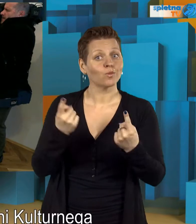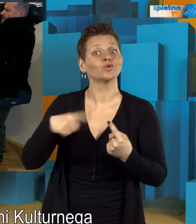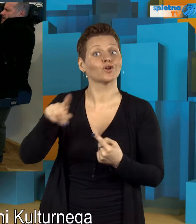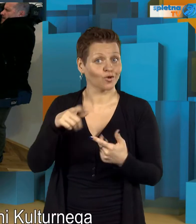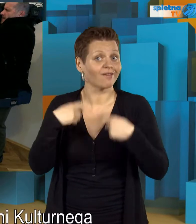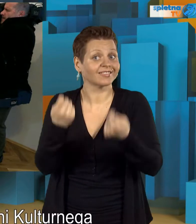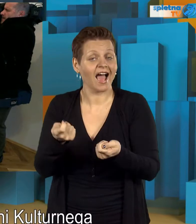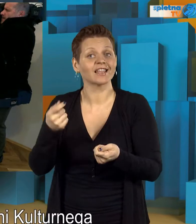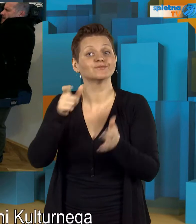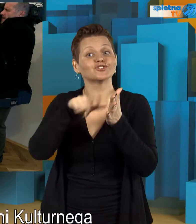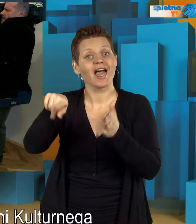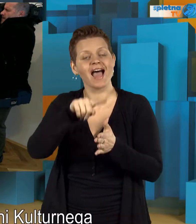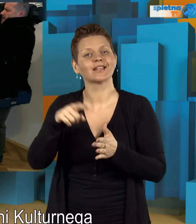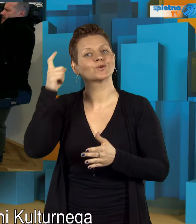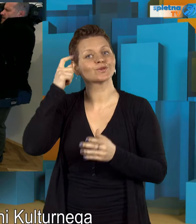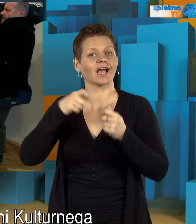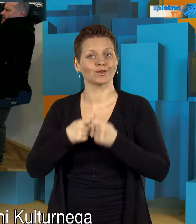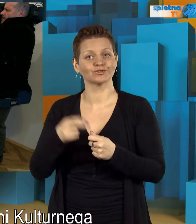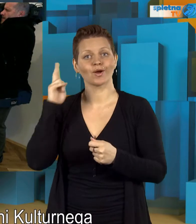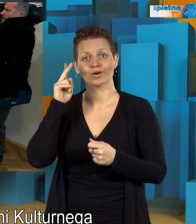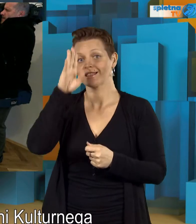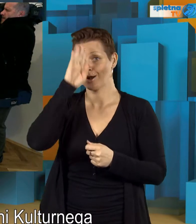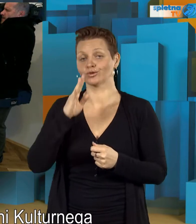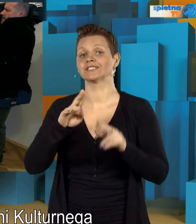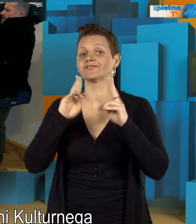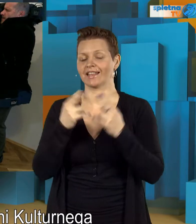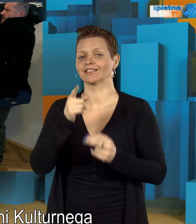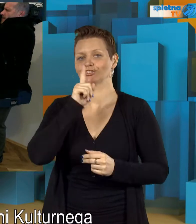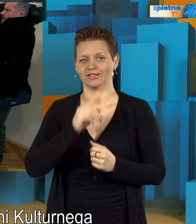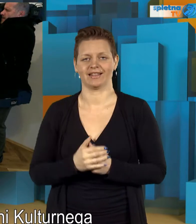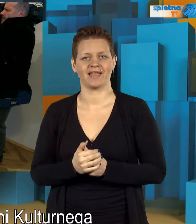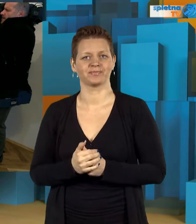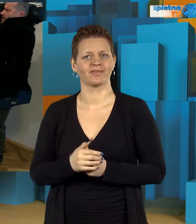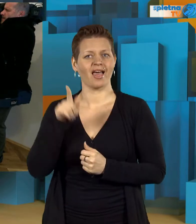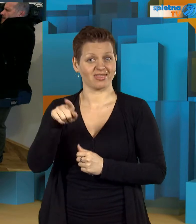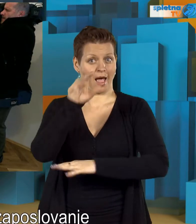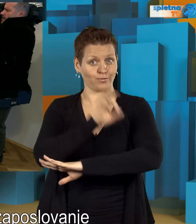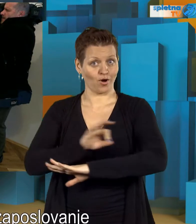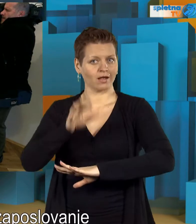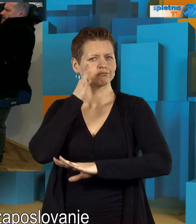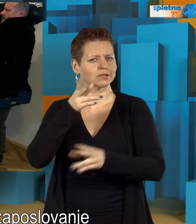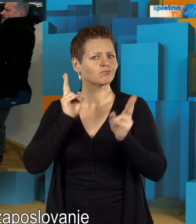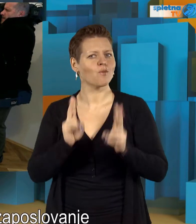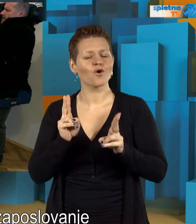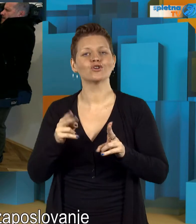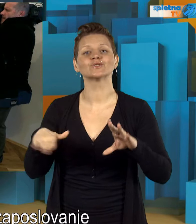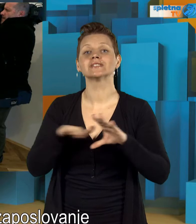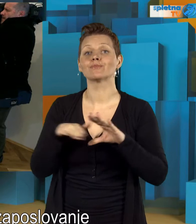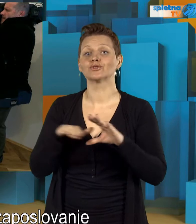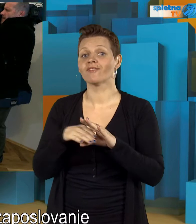Pobudo so dali prav člani kulturnega društva gluhih in naglušnih Svet tišine. Ta projekt bi omogočil zaposlovanje